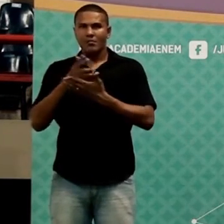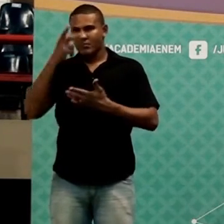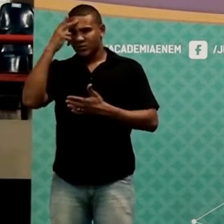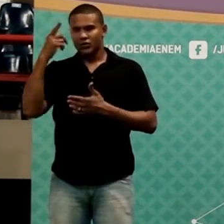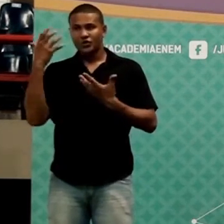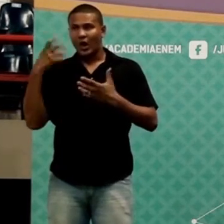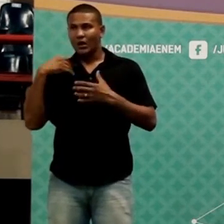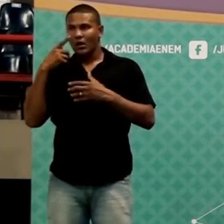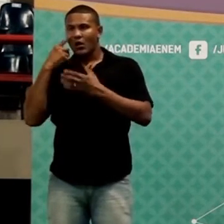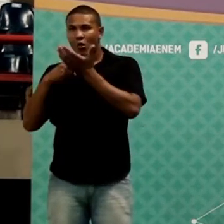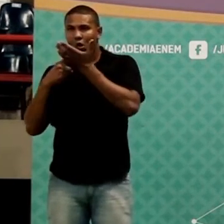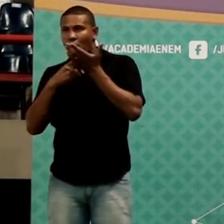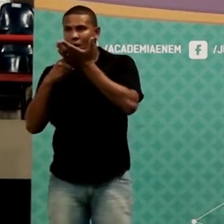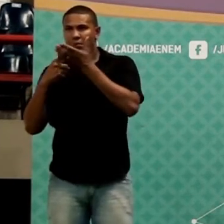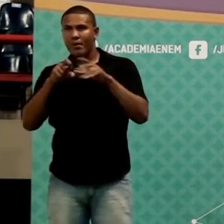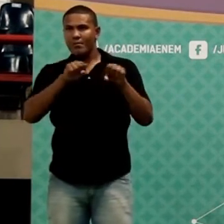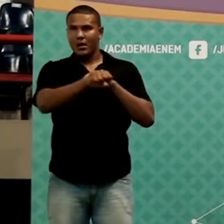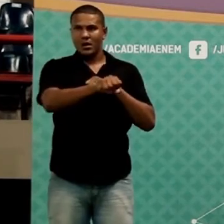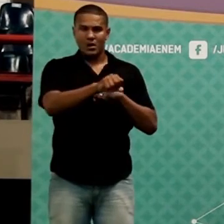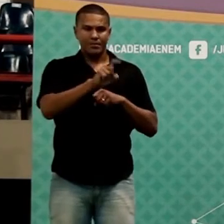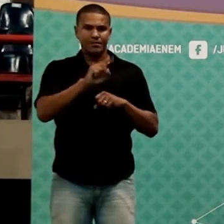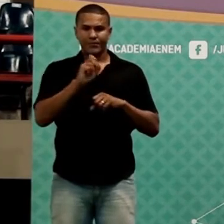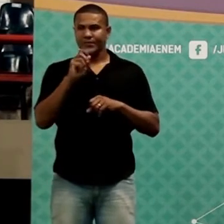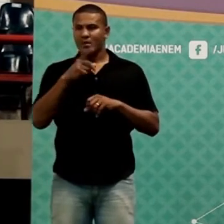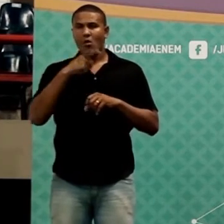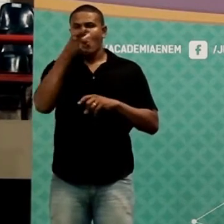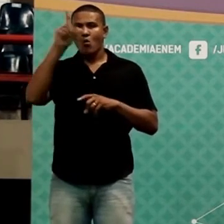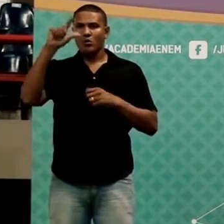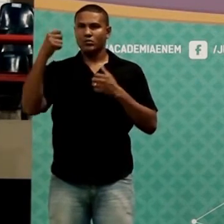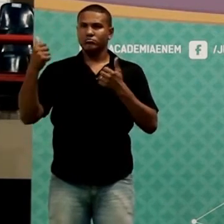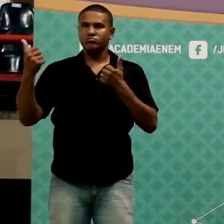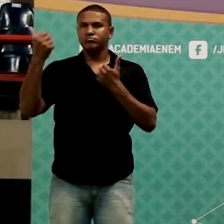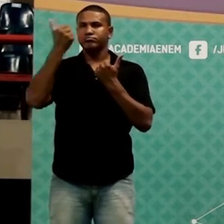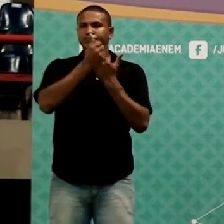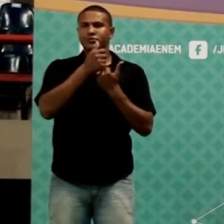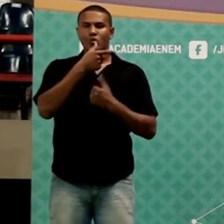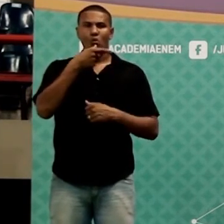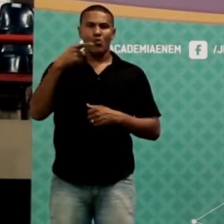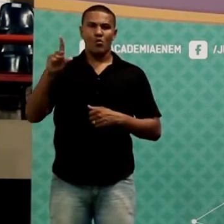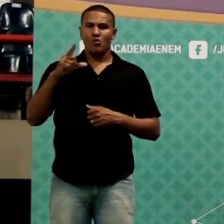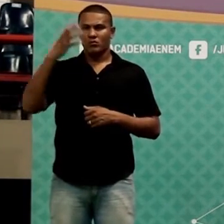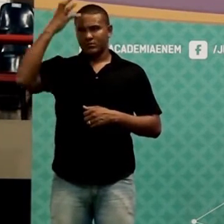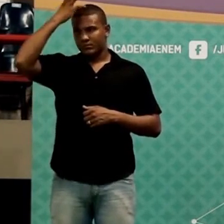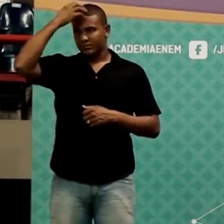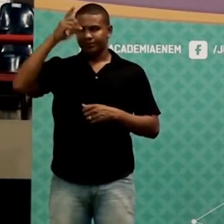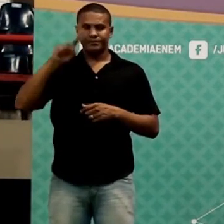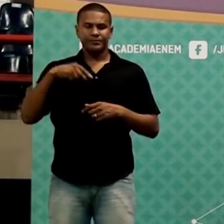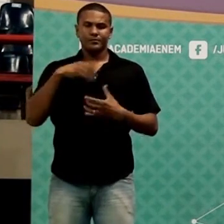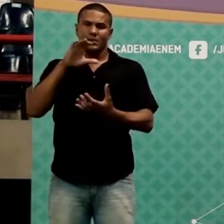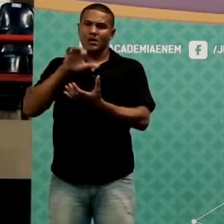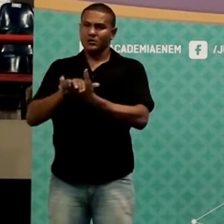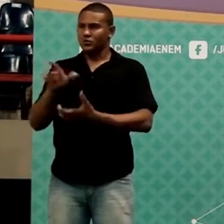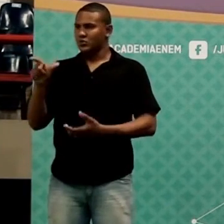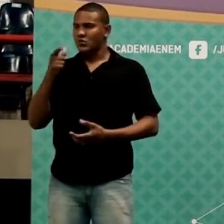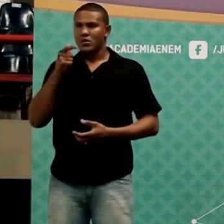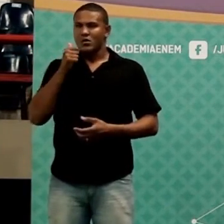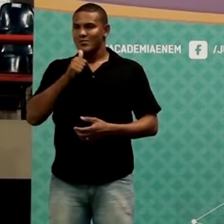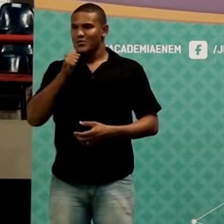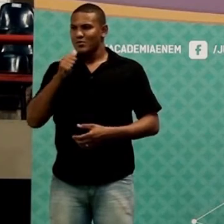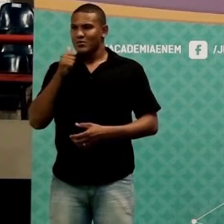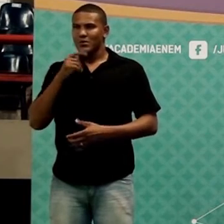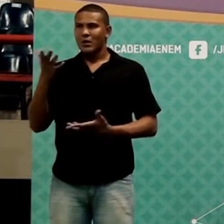dele, para ter outro rei. Ele se casou com a rainha que não gera